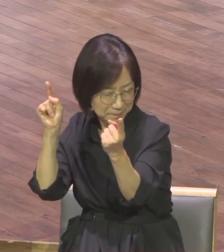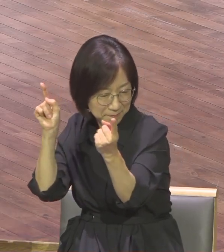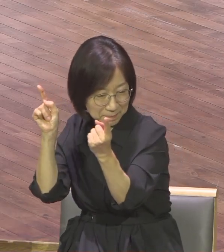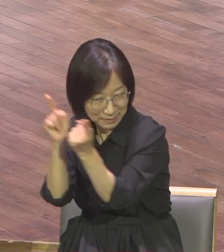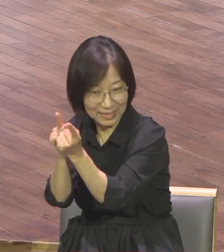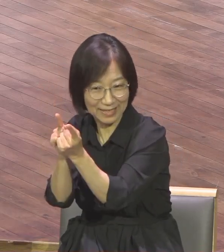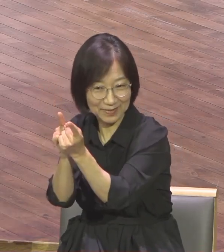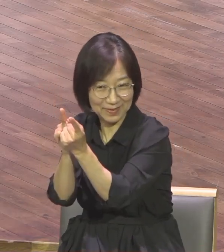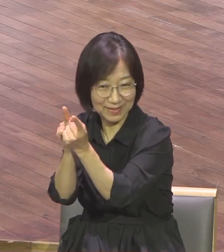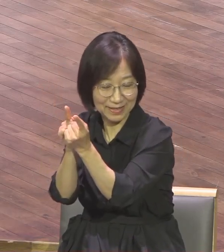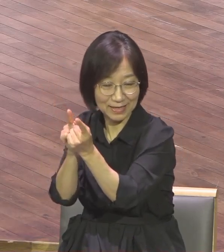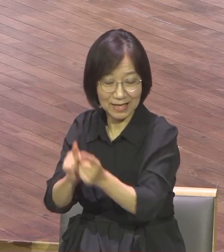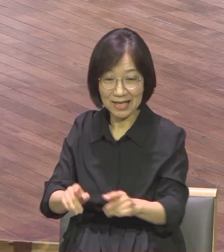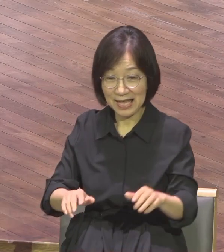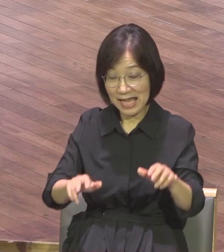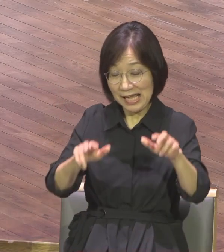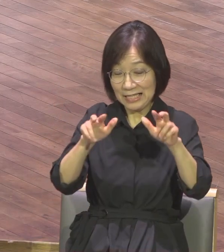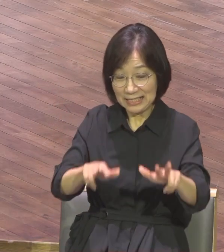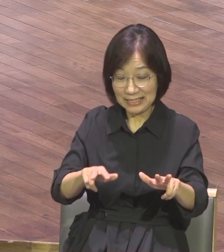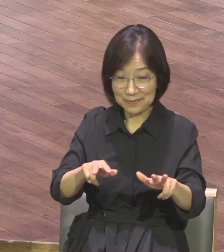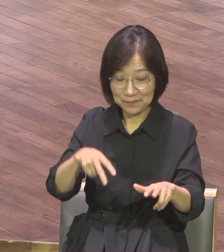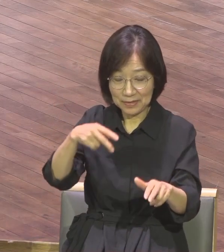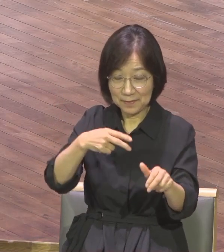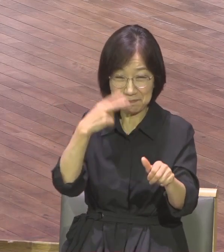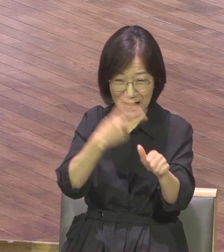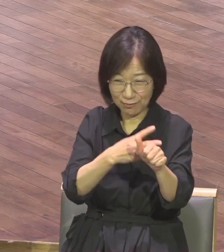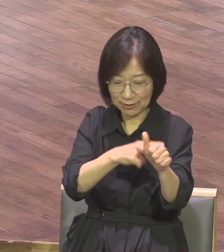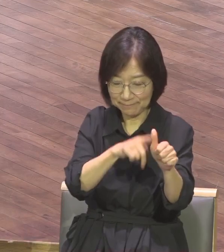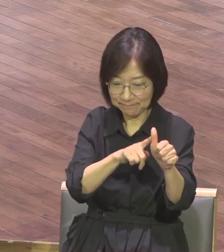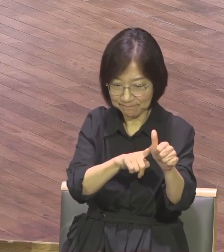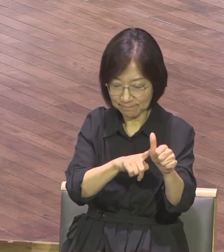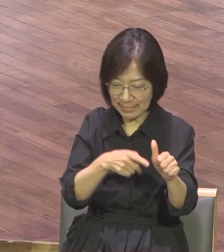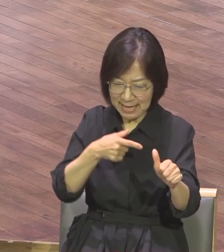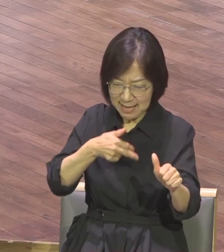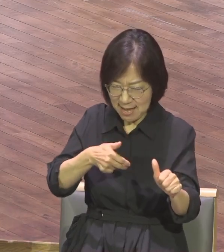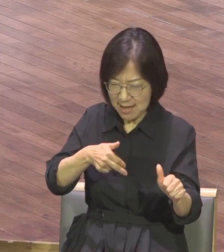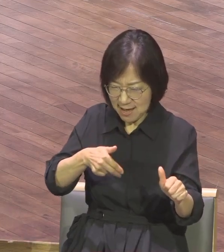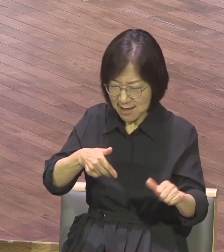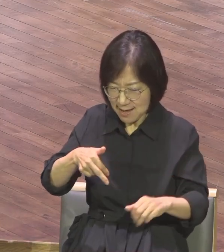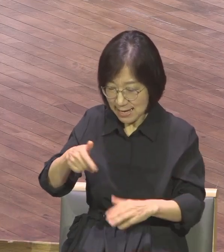다메섹을 향해 가던 사울을 향해서 하늘의 빛이 쫙 비쳤어요.